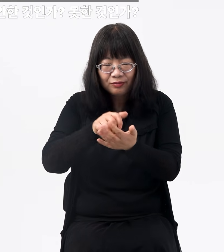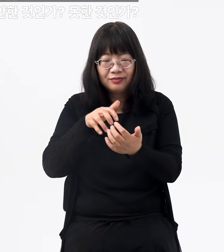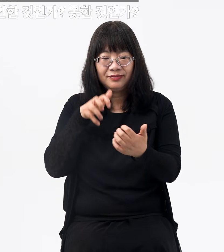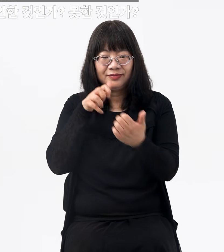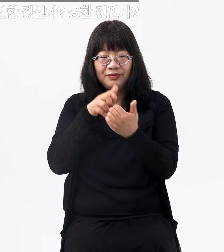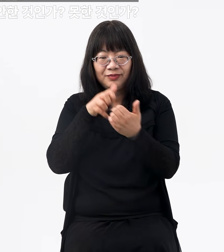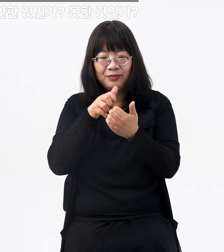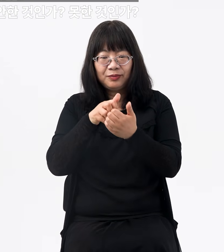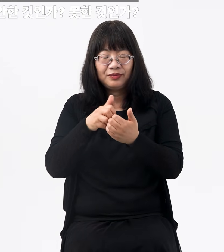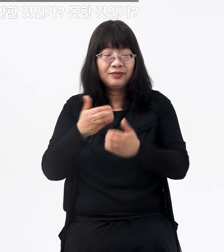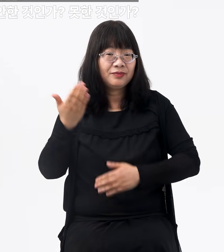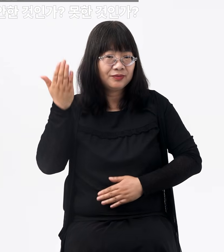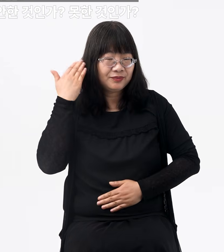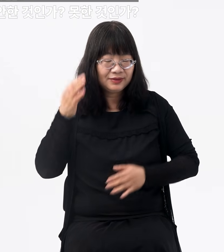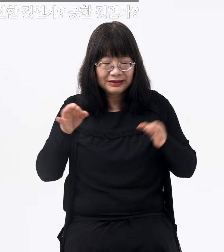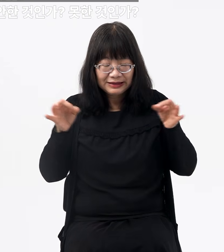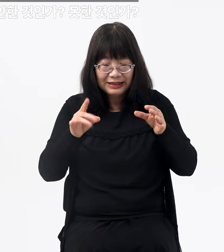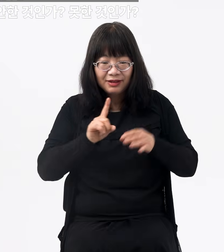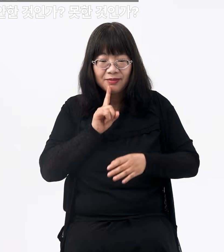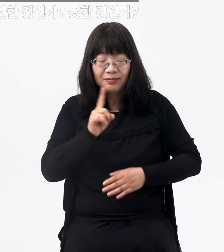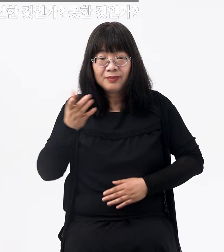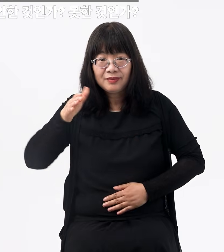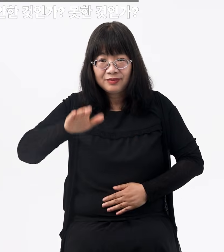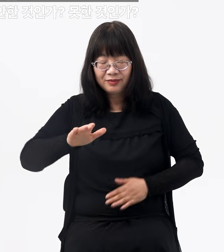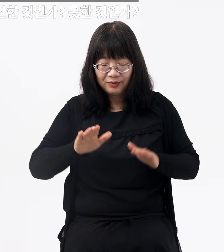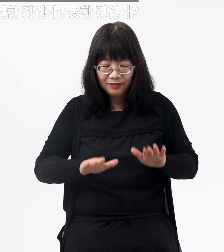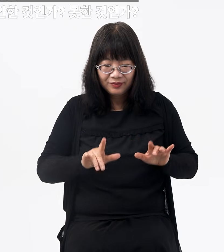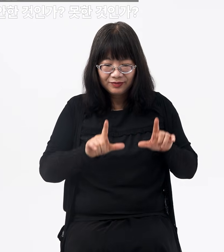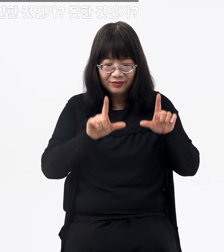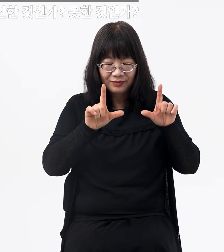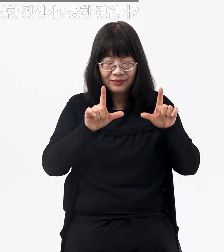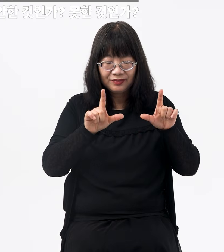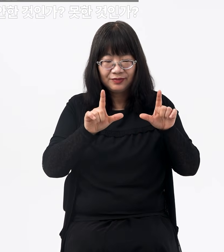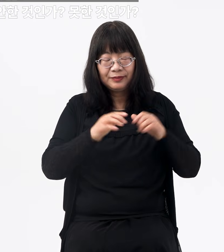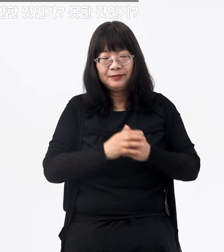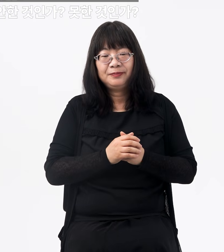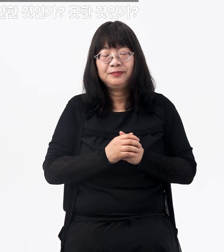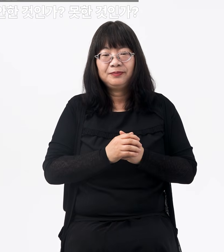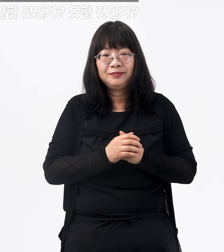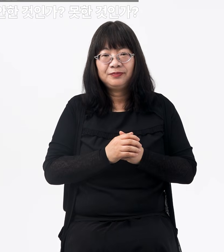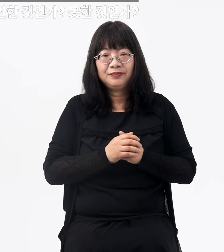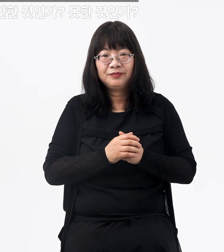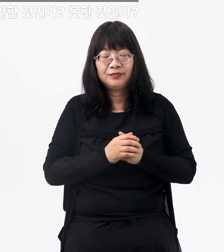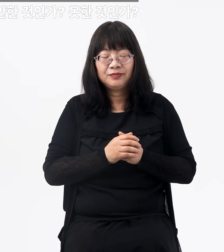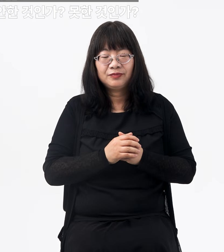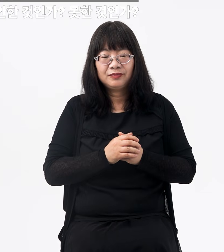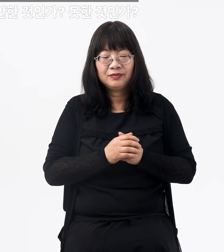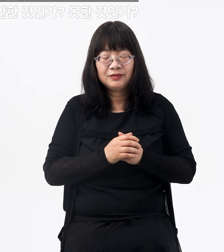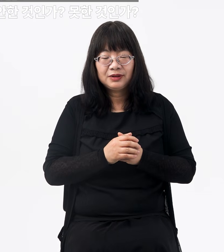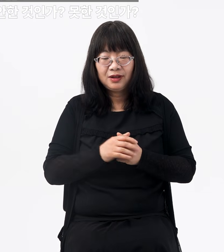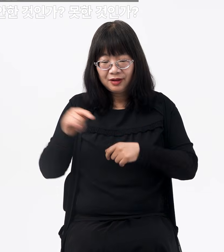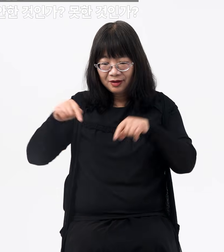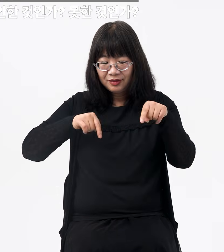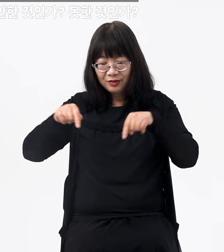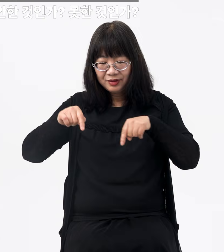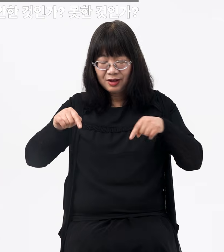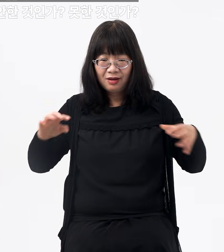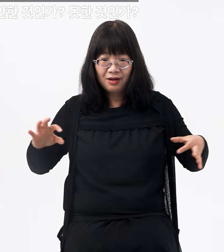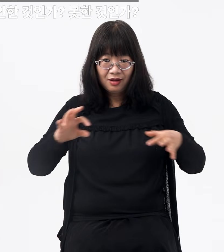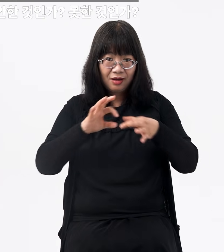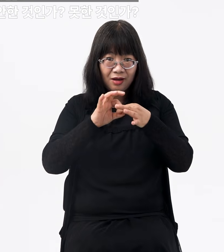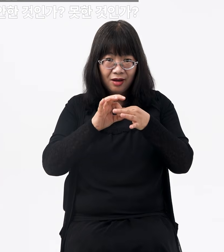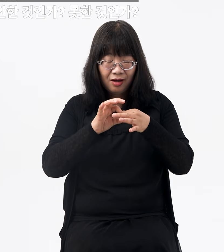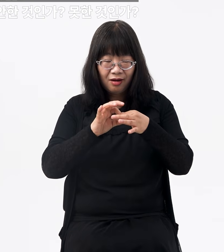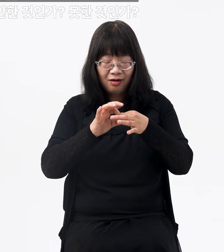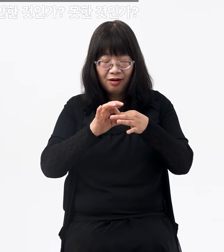지난주 잠깐 말씀을 드렸지만 오늘날의 현실적인 정치와 결부시키는 것은